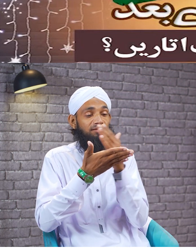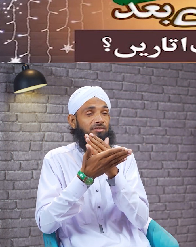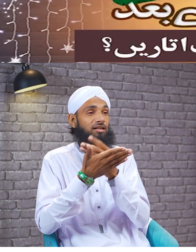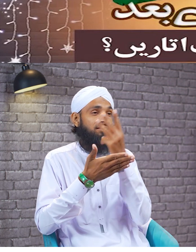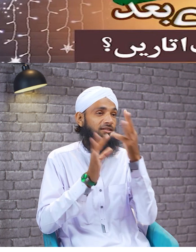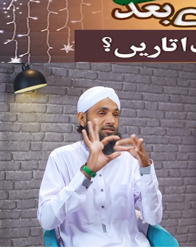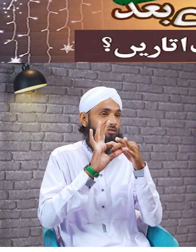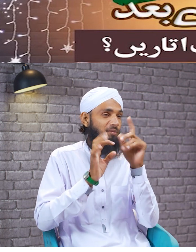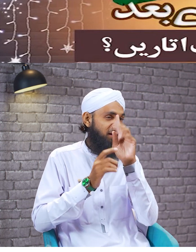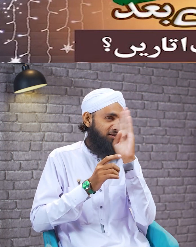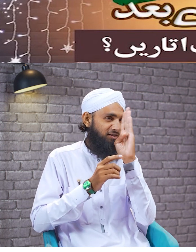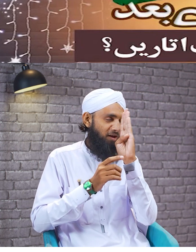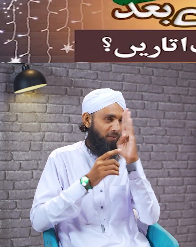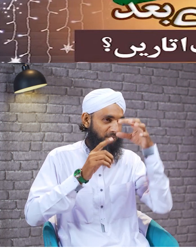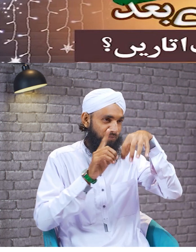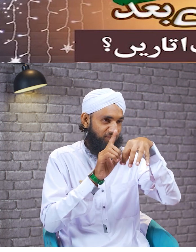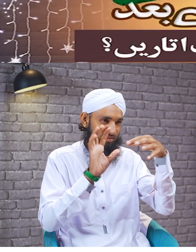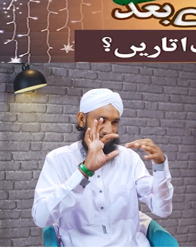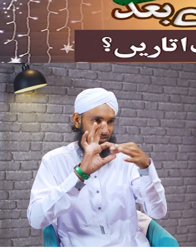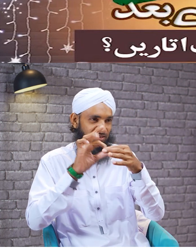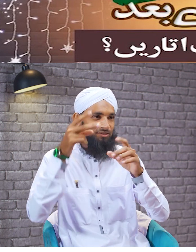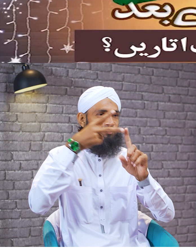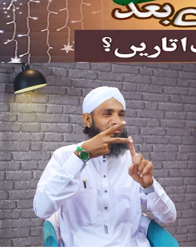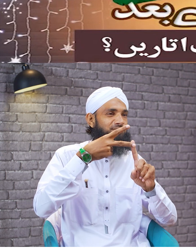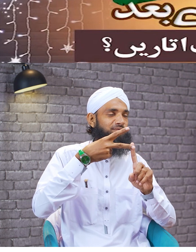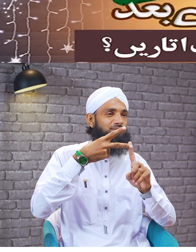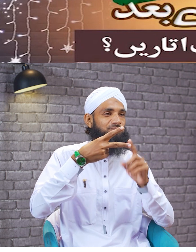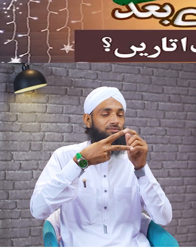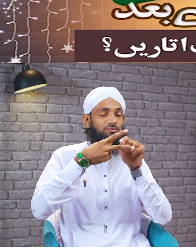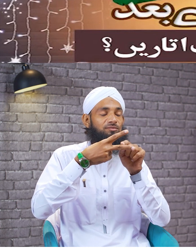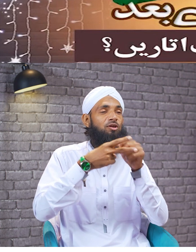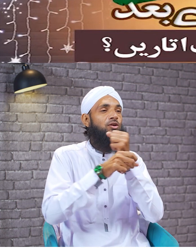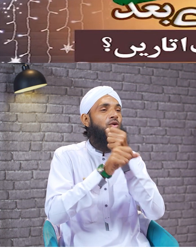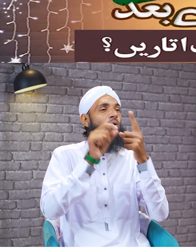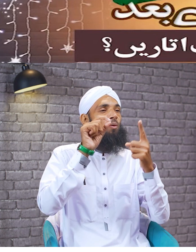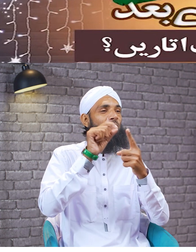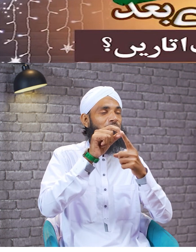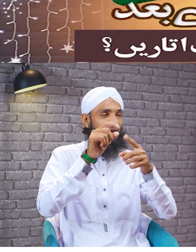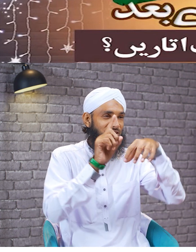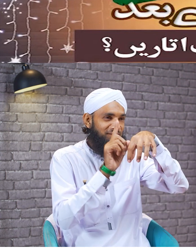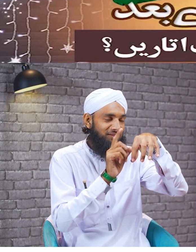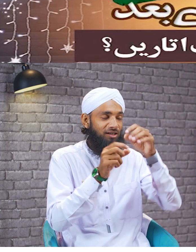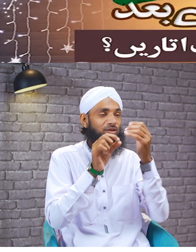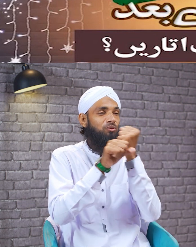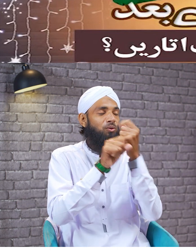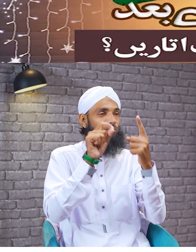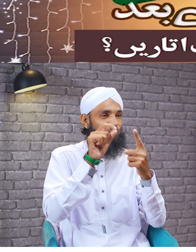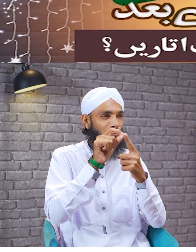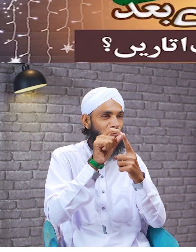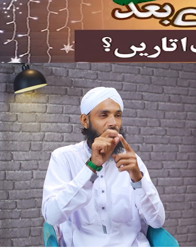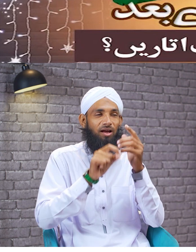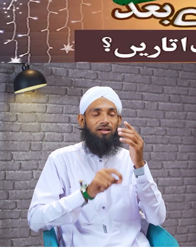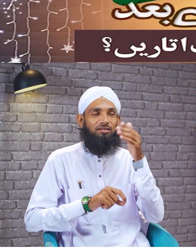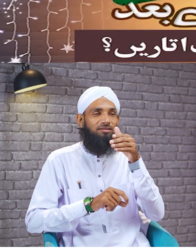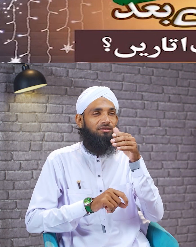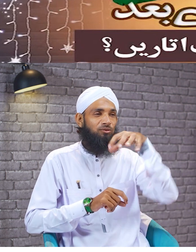एक तो सब्ज गुम्बद शरीफ की नस्बत है, फिर यह के बीच में गौस पाक के गुम्बद पर ये जो फिरोजी कलर और फिर